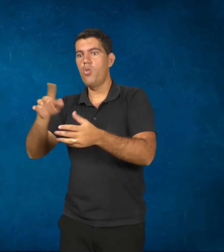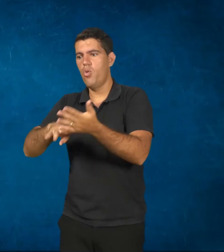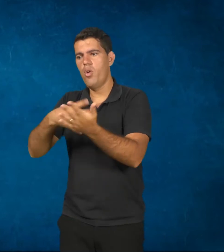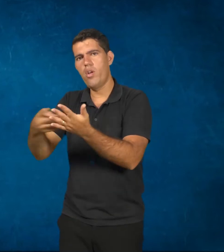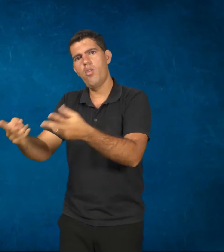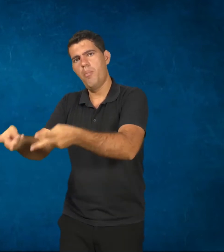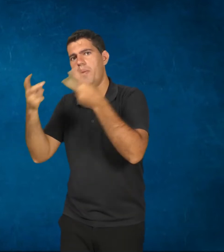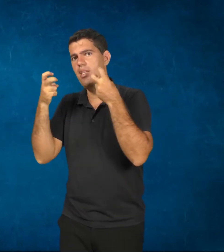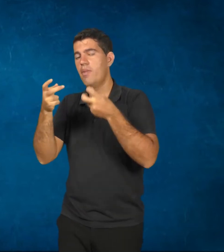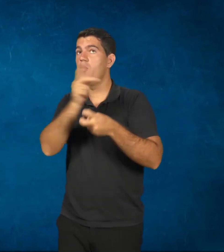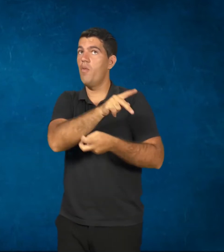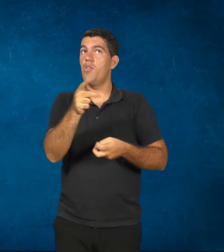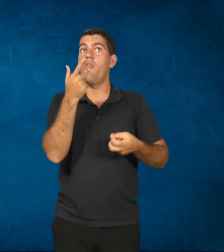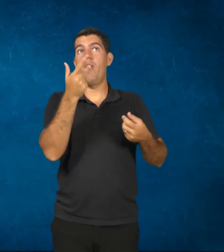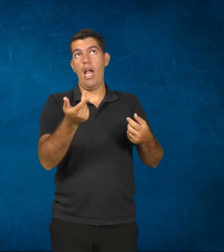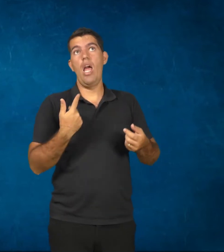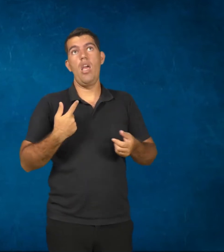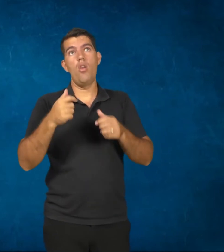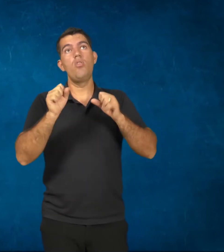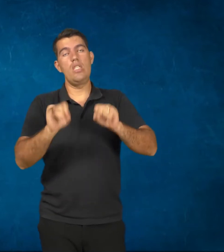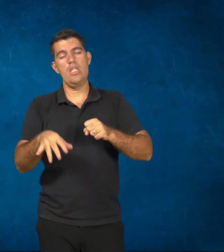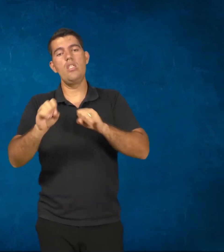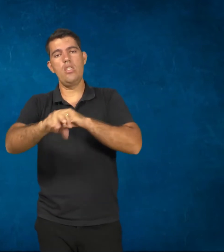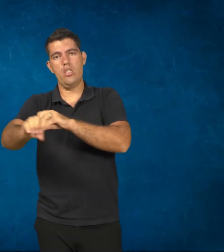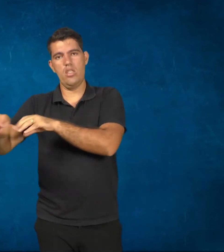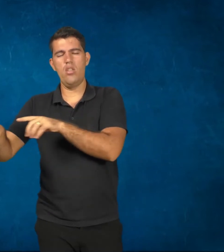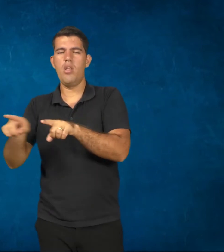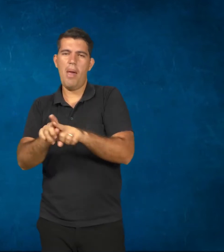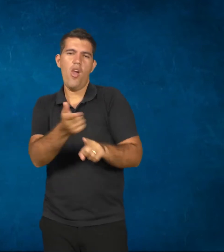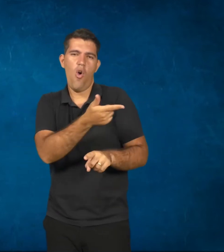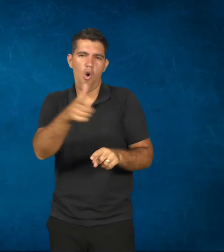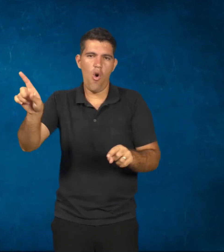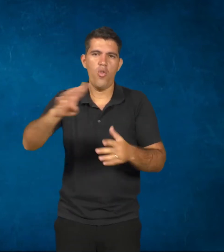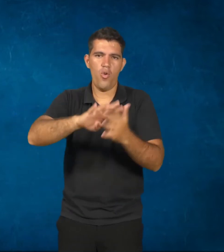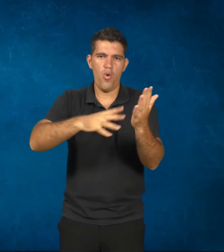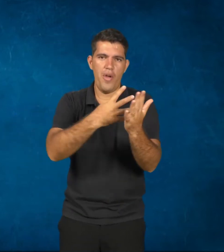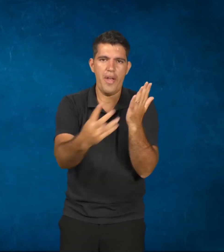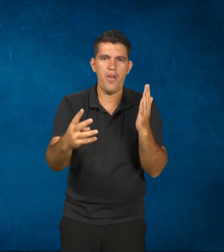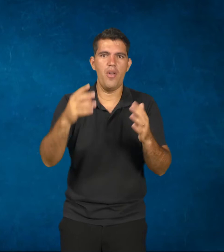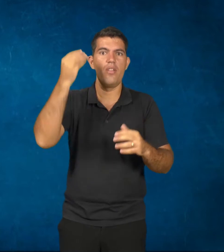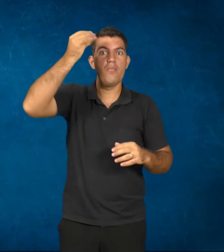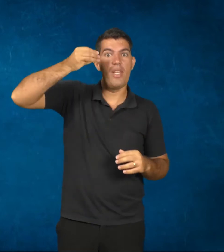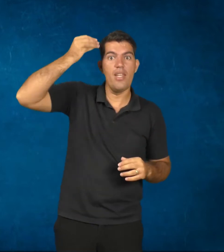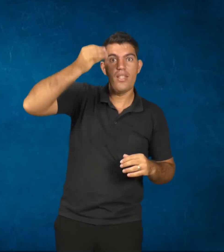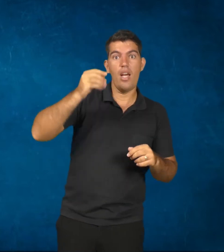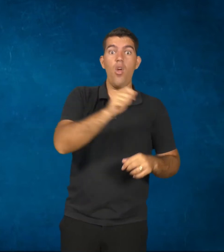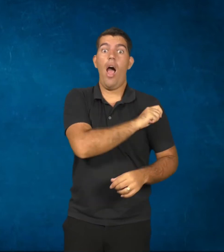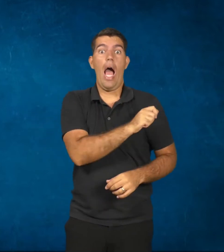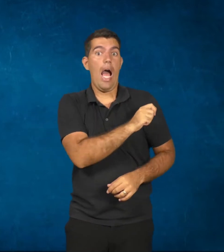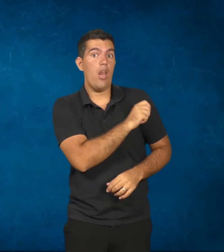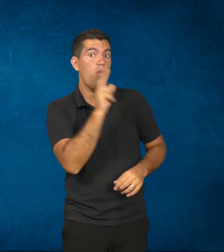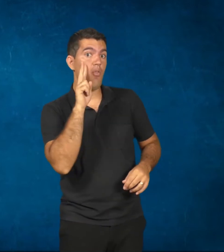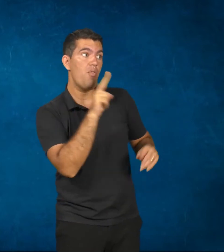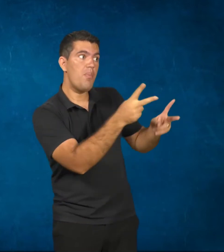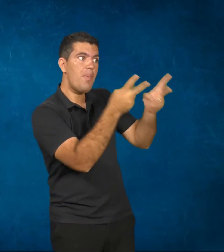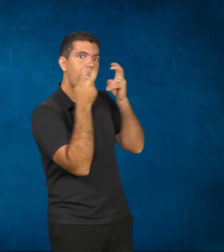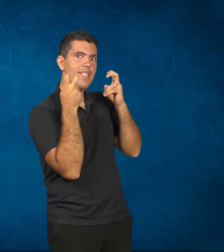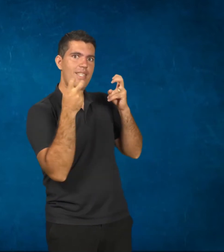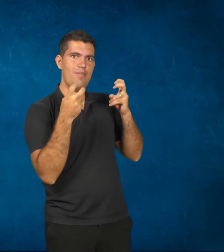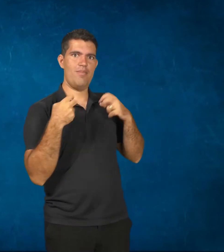diz estar desenvolvendo e um currículo experienciado, que é percebido pelos alunos e ao qual eles reagem. Já o